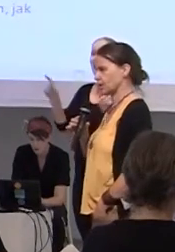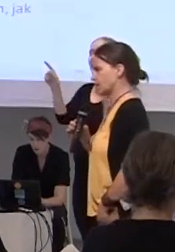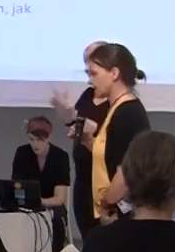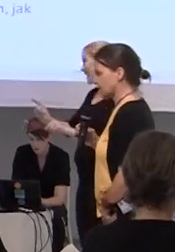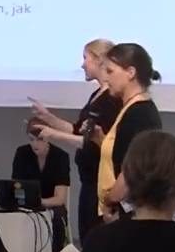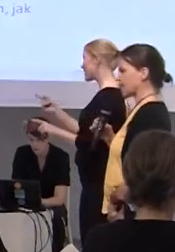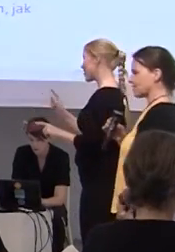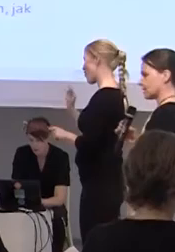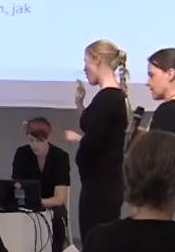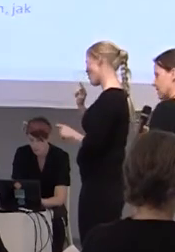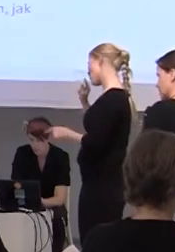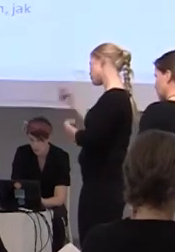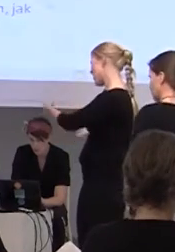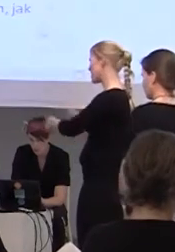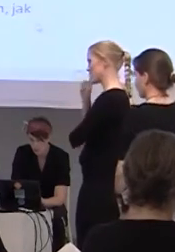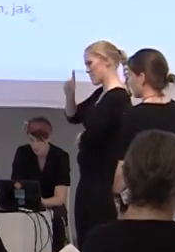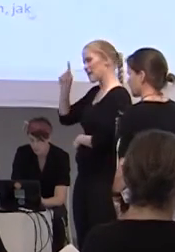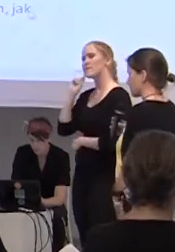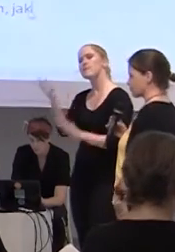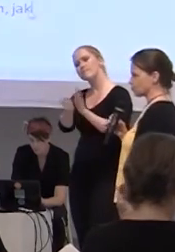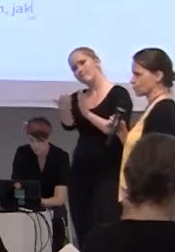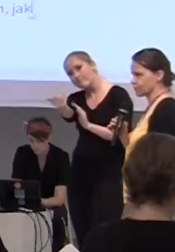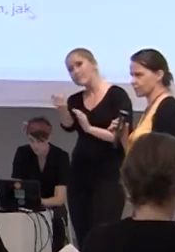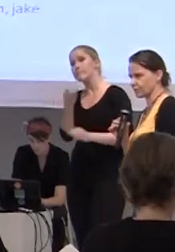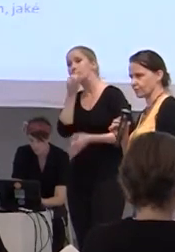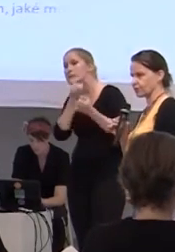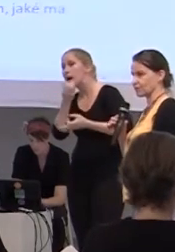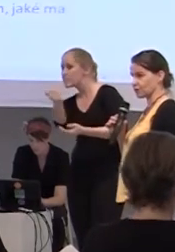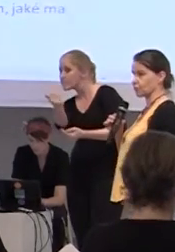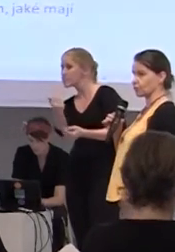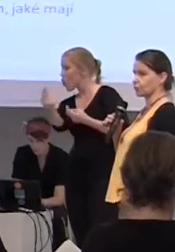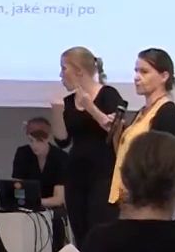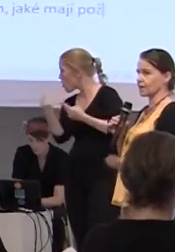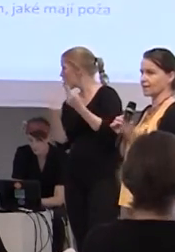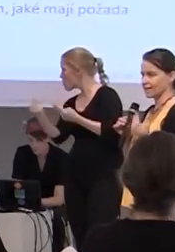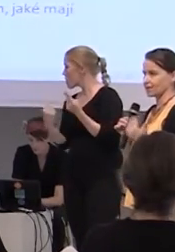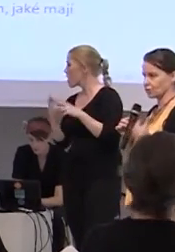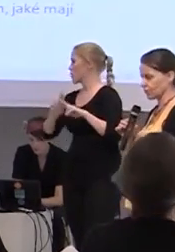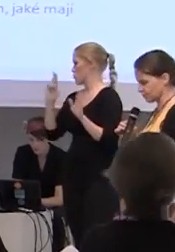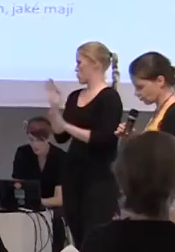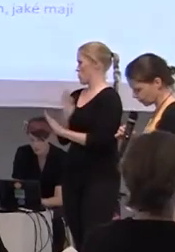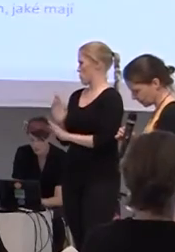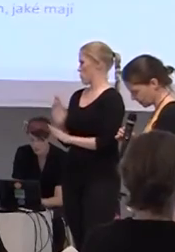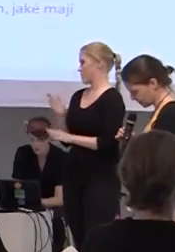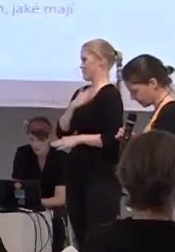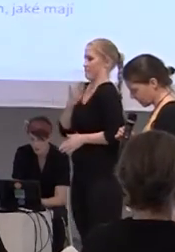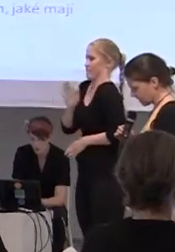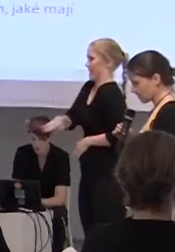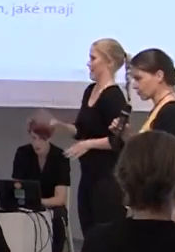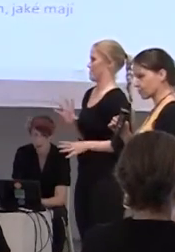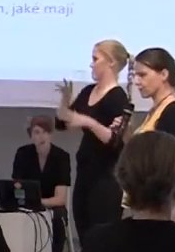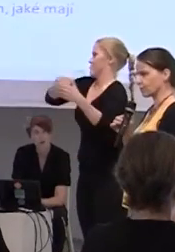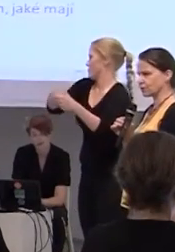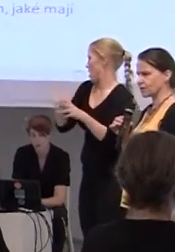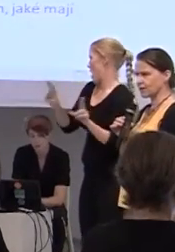školy dávat a nutit je vlastně nějakým způsobem vlastně zveřejňovat o tom, jak ta škola přistupuje k dětem,